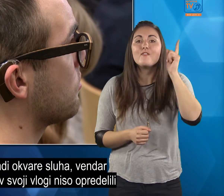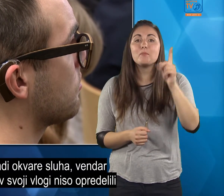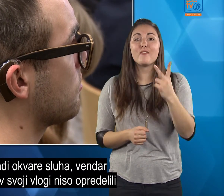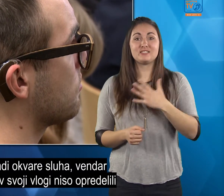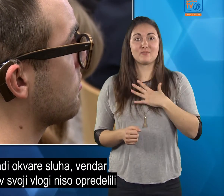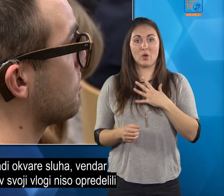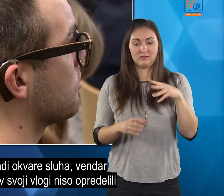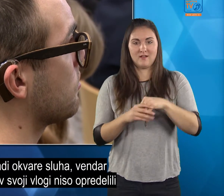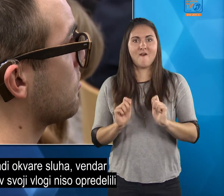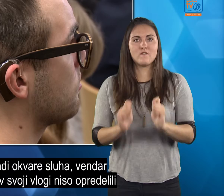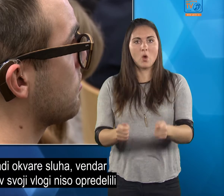tolmačenju.